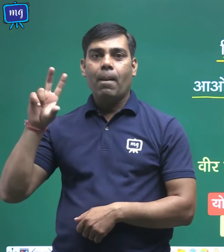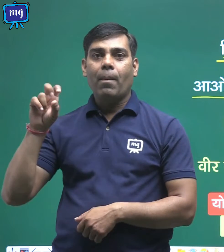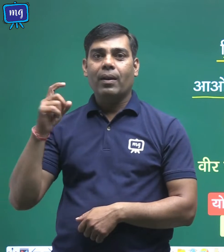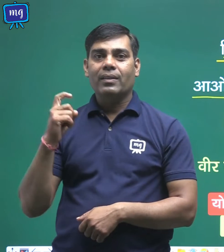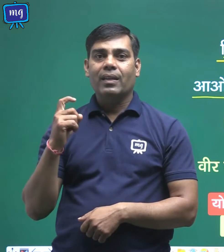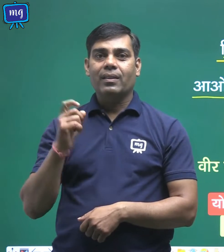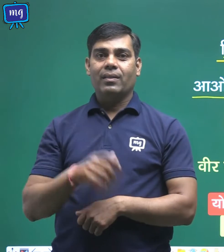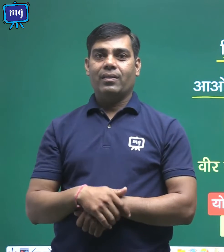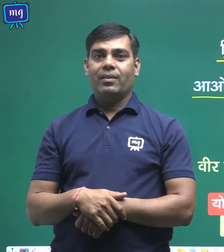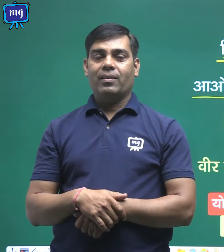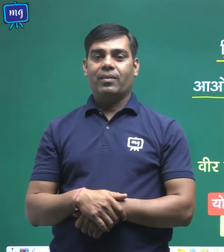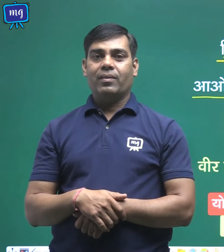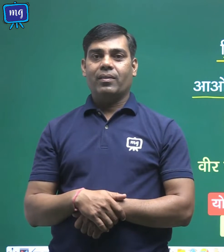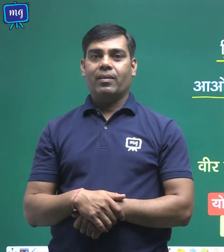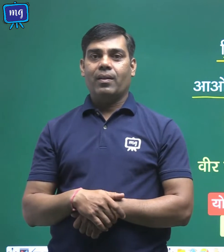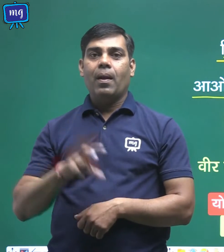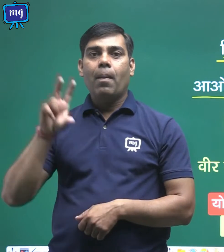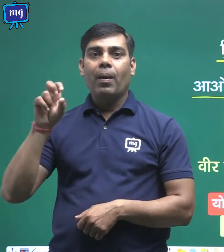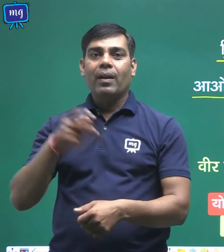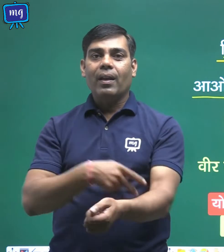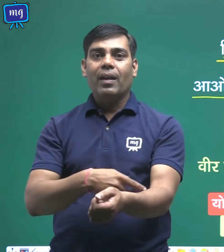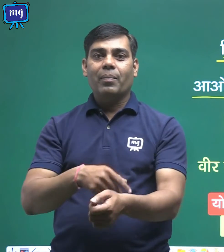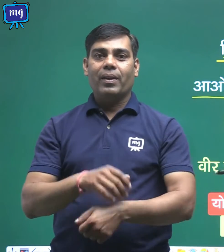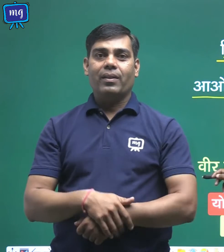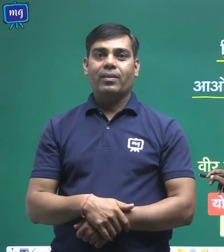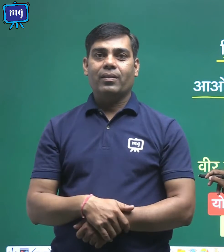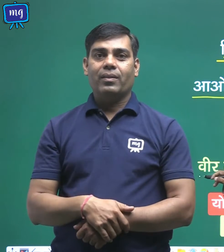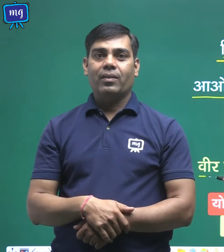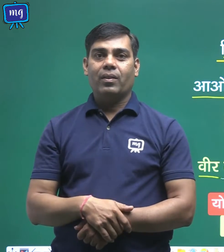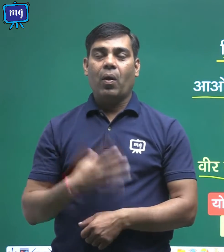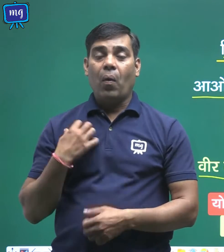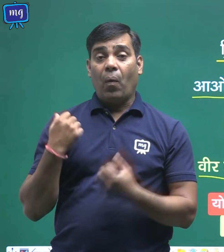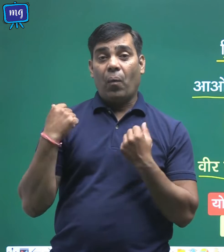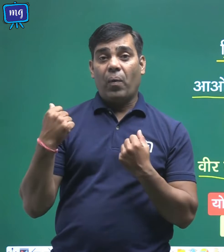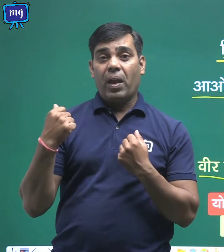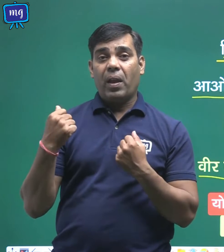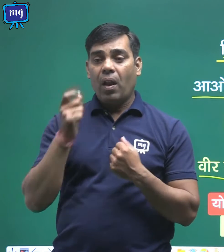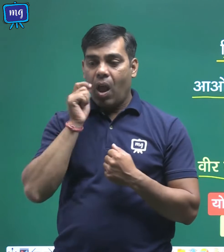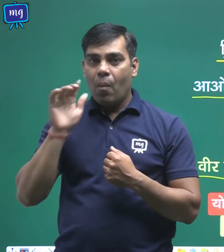7। पाठ का नाम है वीर बालक